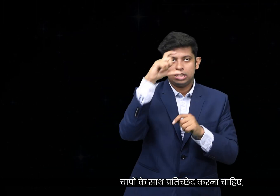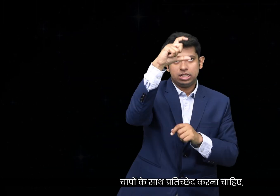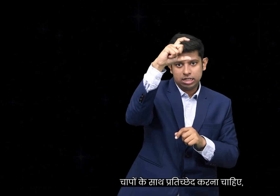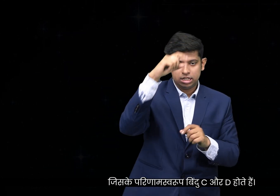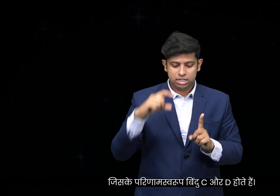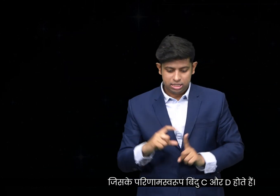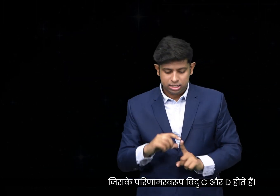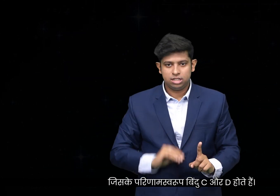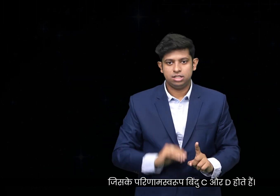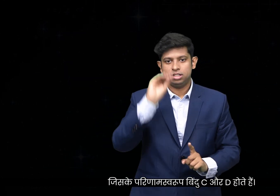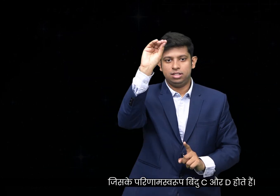चाहिए, जिसके